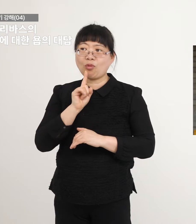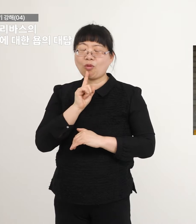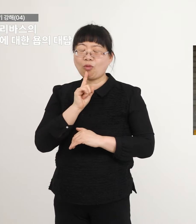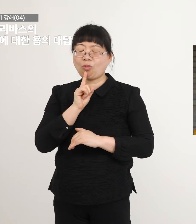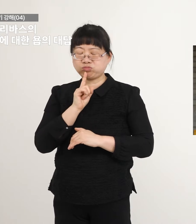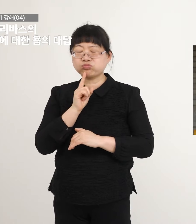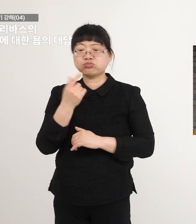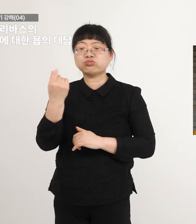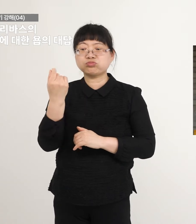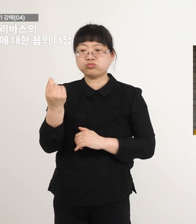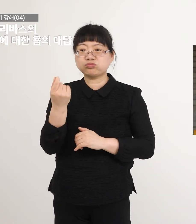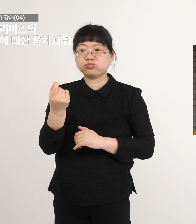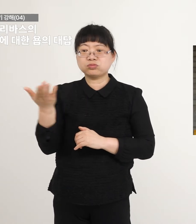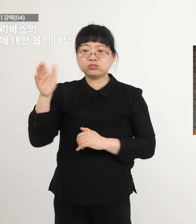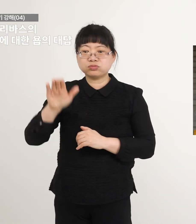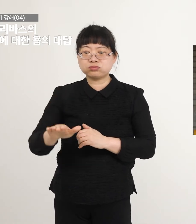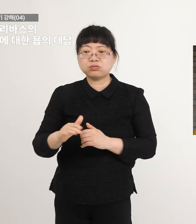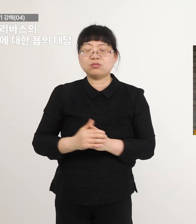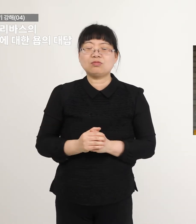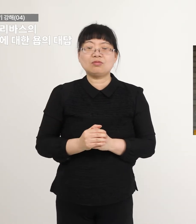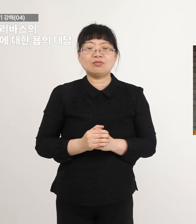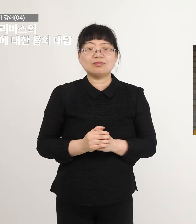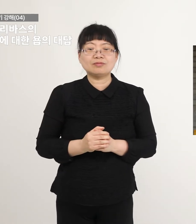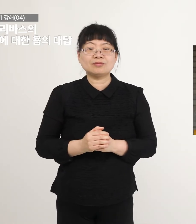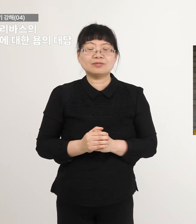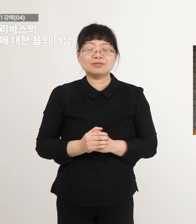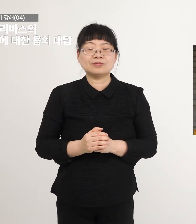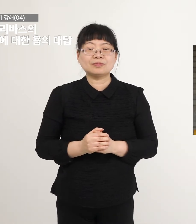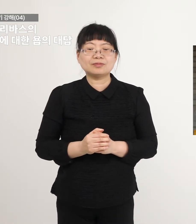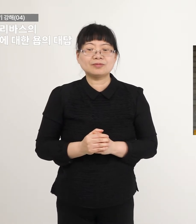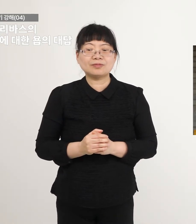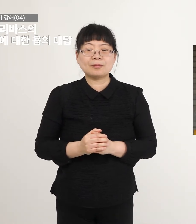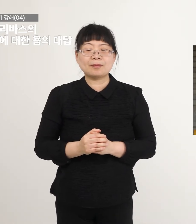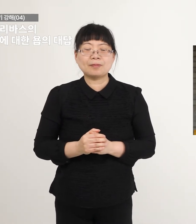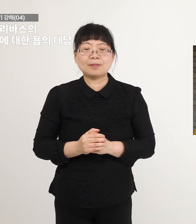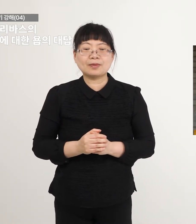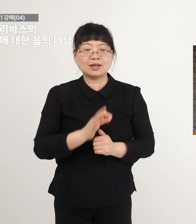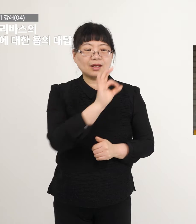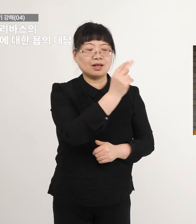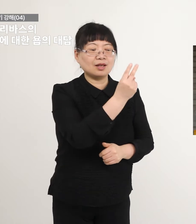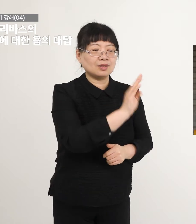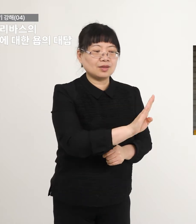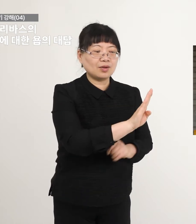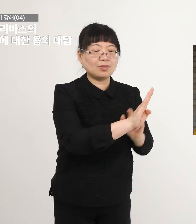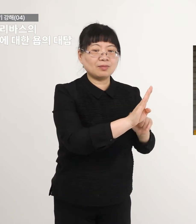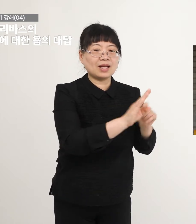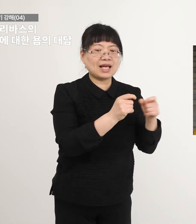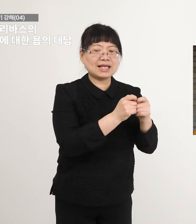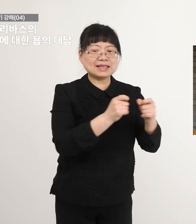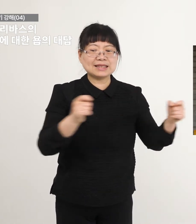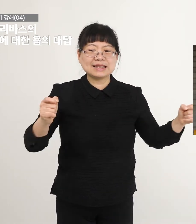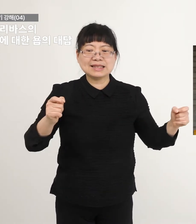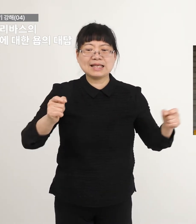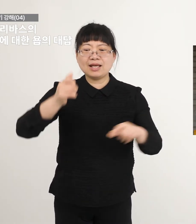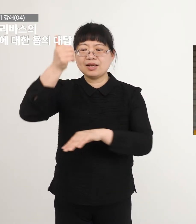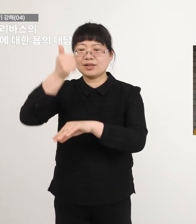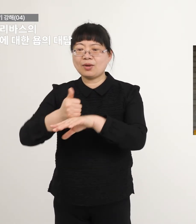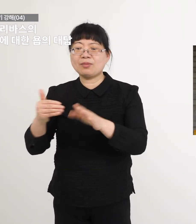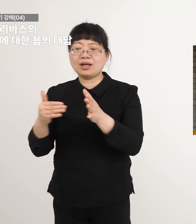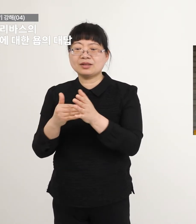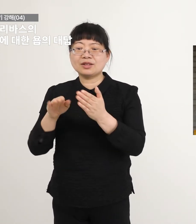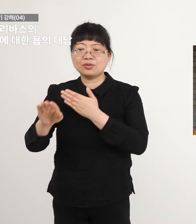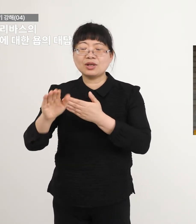이야기 같아요. 그런데 저 뒤에 욥과의 이 긴 결말을